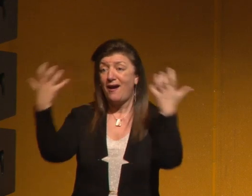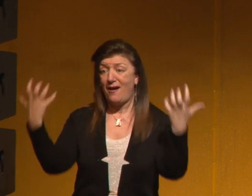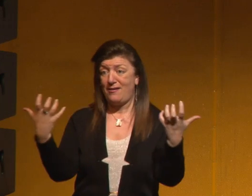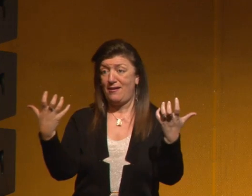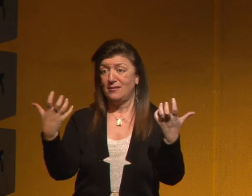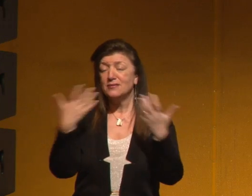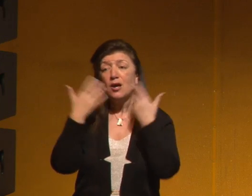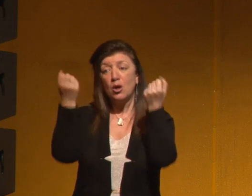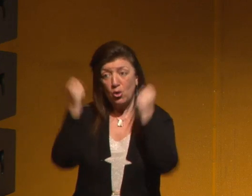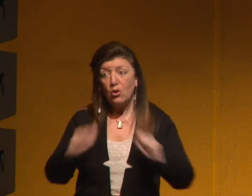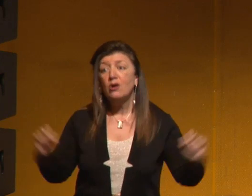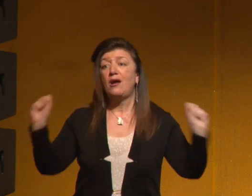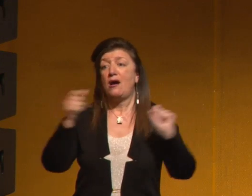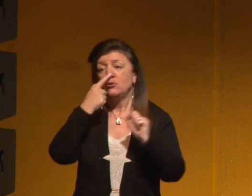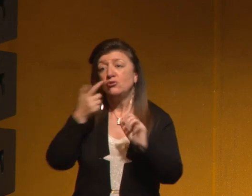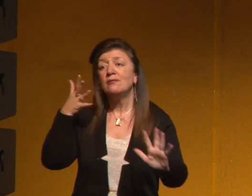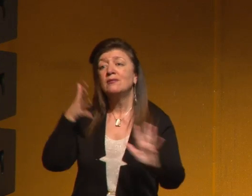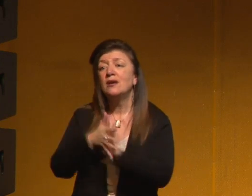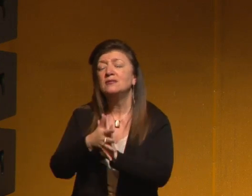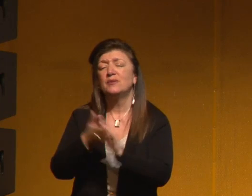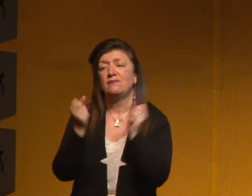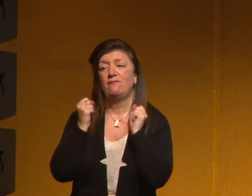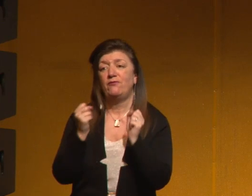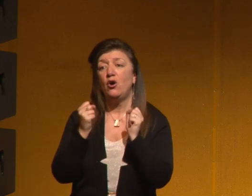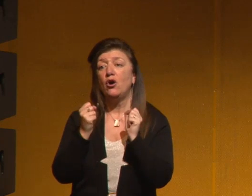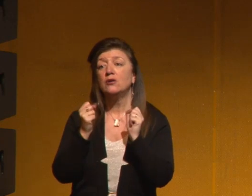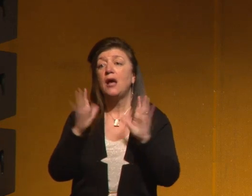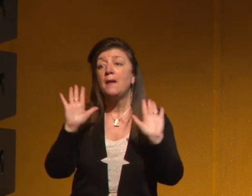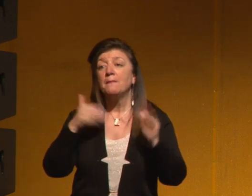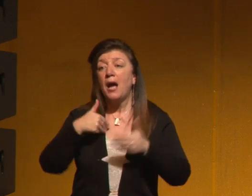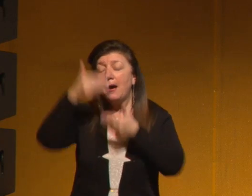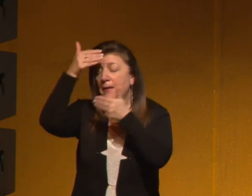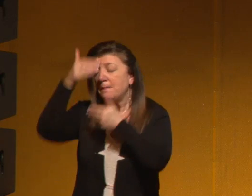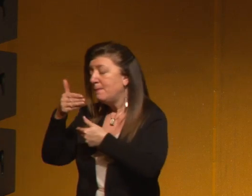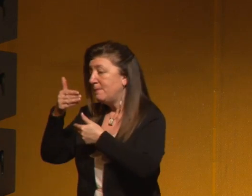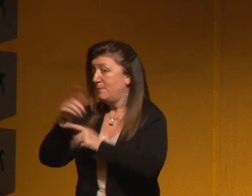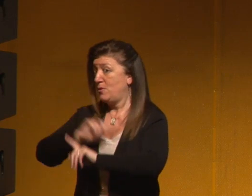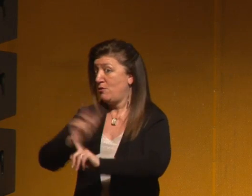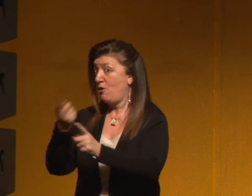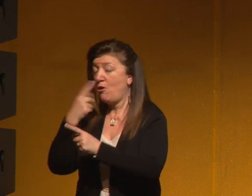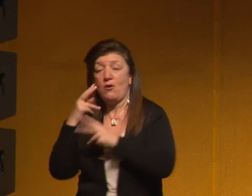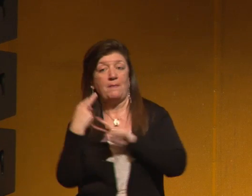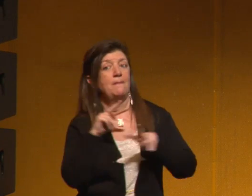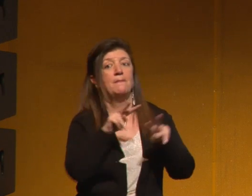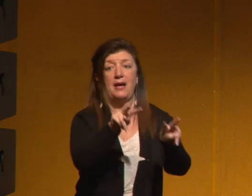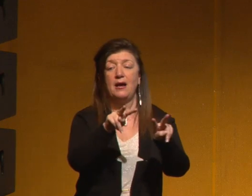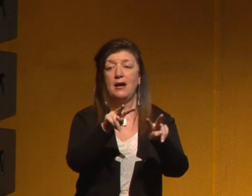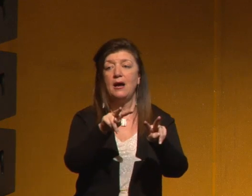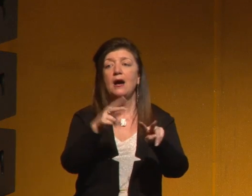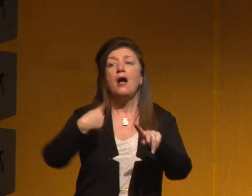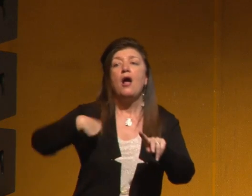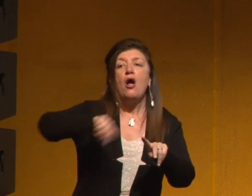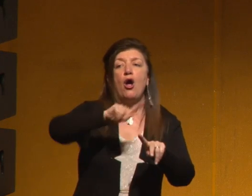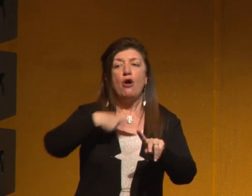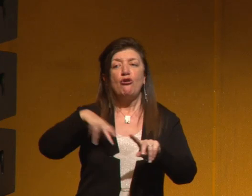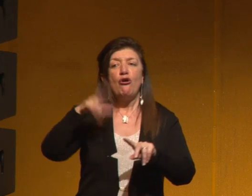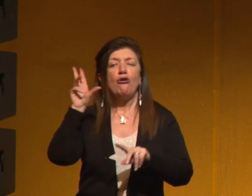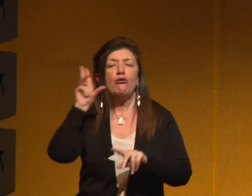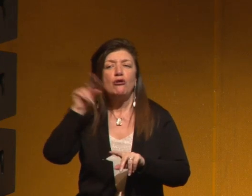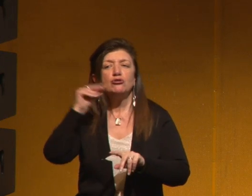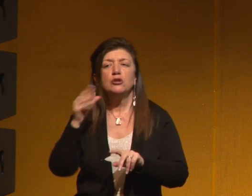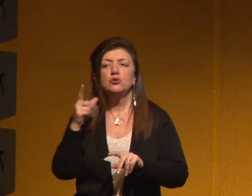trasparenza ma non possiamo non vederli perché solo la consapevolezza del lungo cammino che la conoscenza umana ha intrapreso